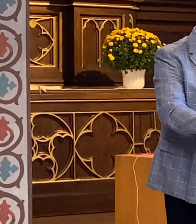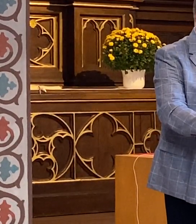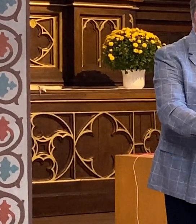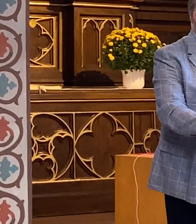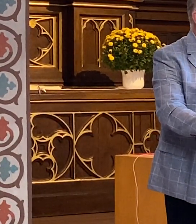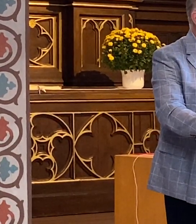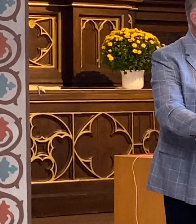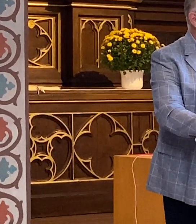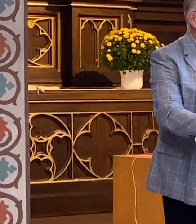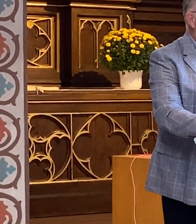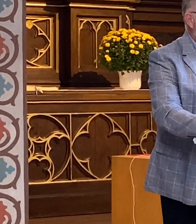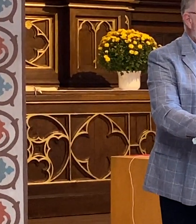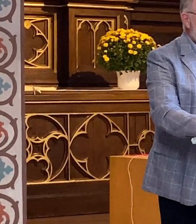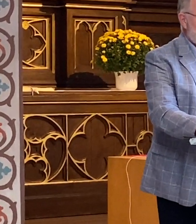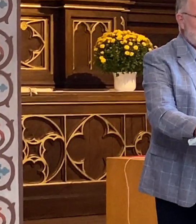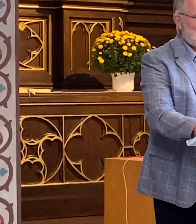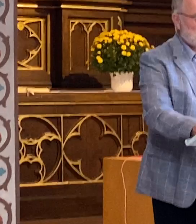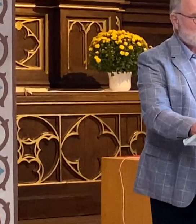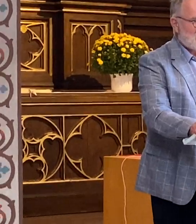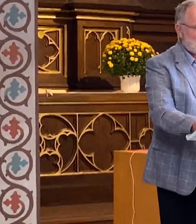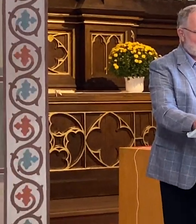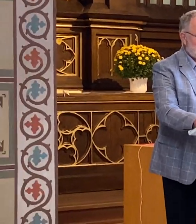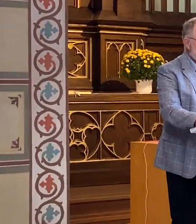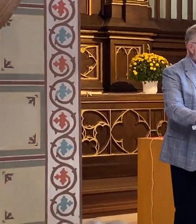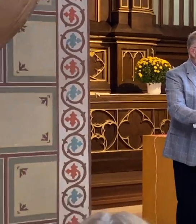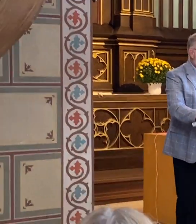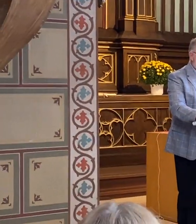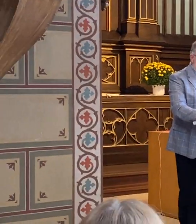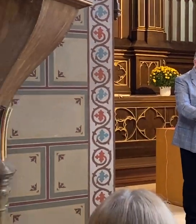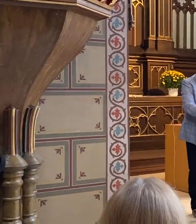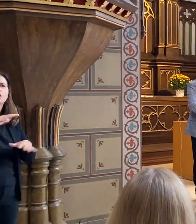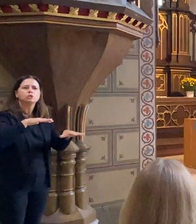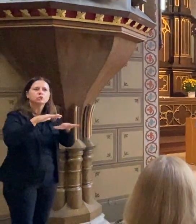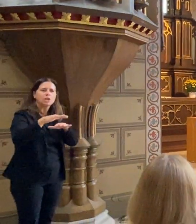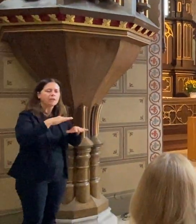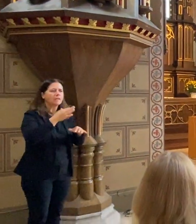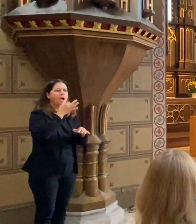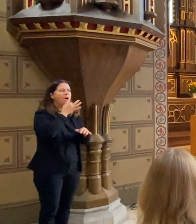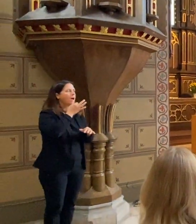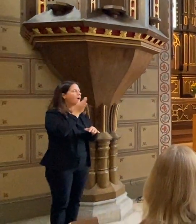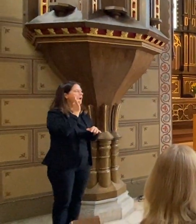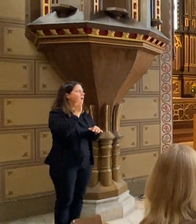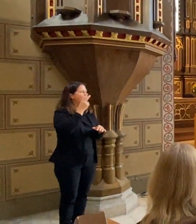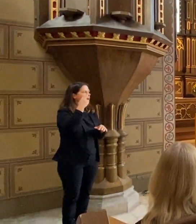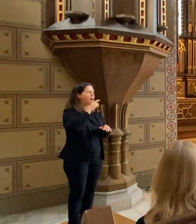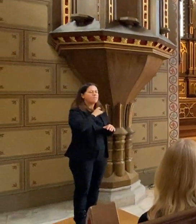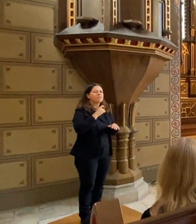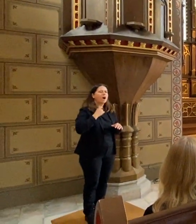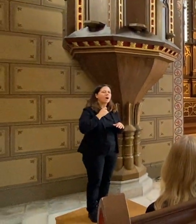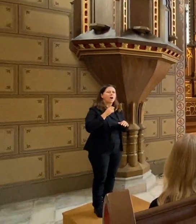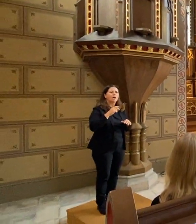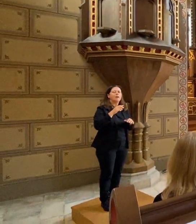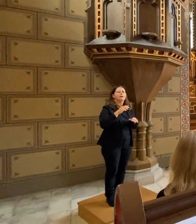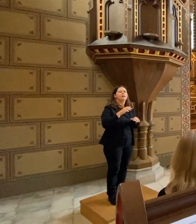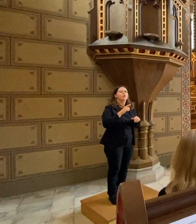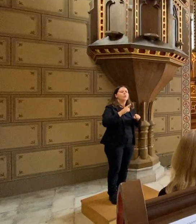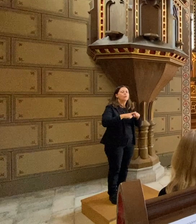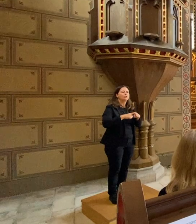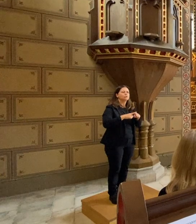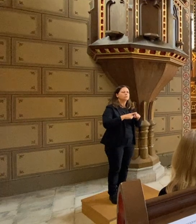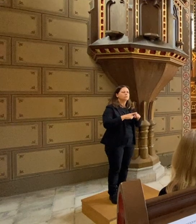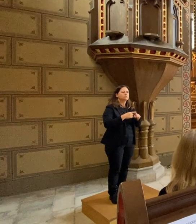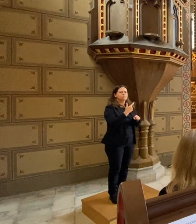der Partnergemeinde aus Hermannstadt, Pfarrer Klaus-Martin Unsch und Christian Greco,